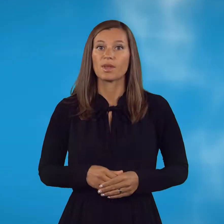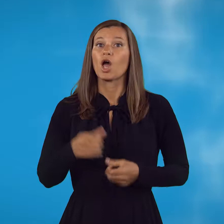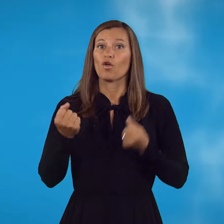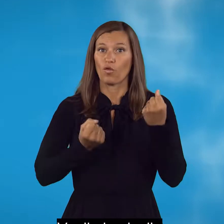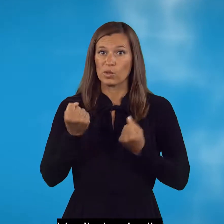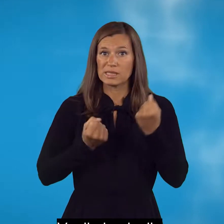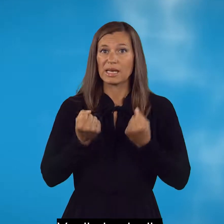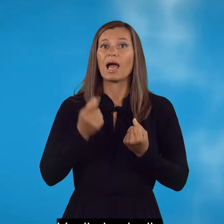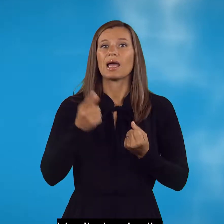Vozila in plovila.